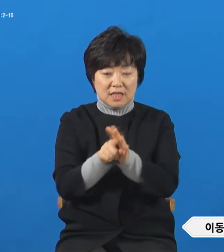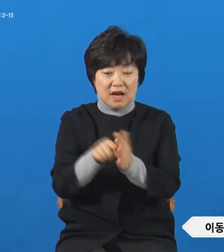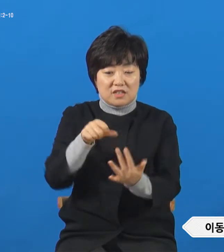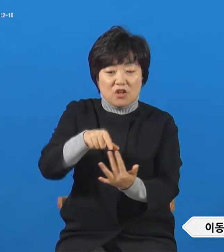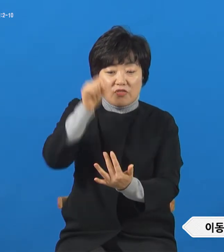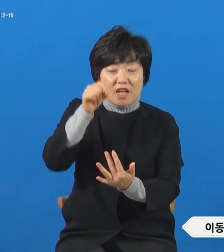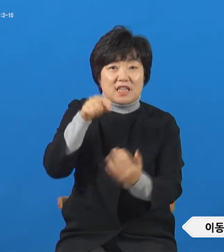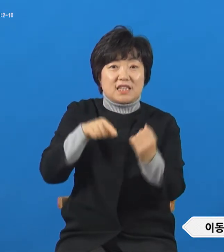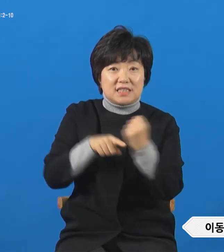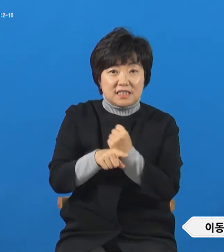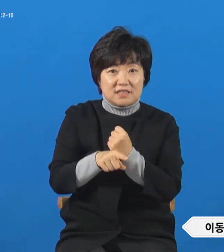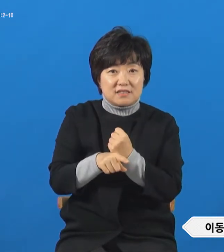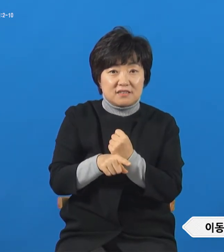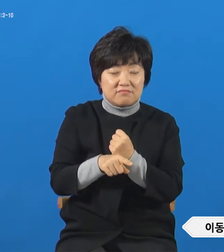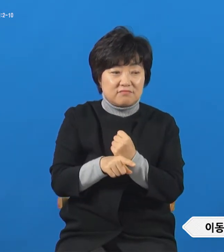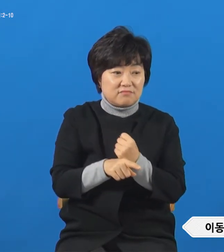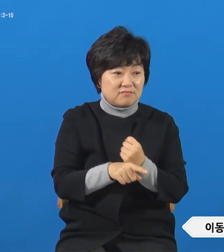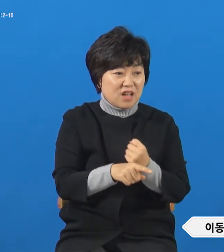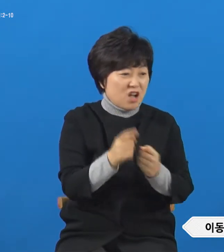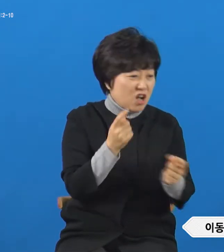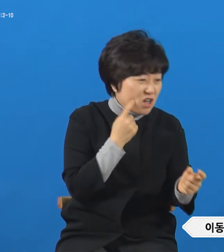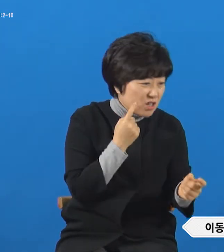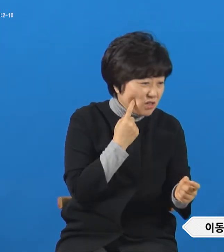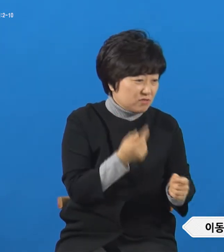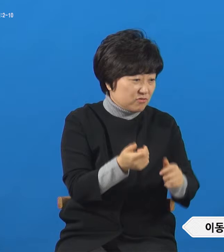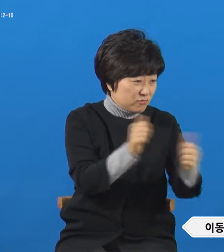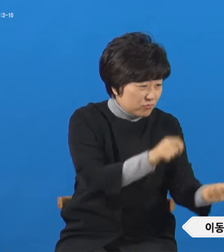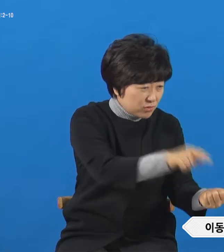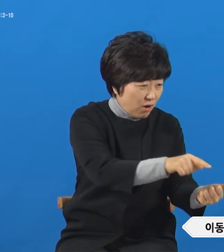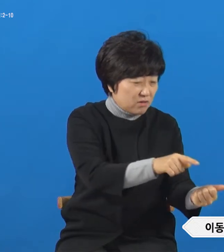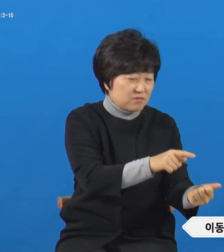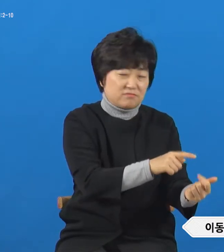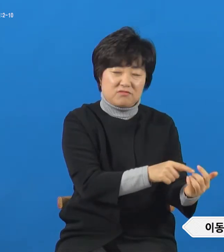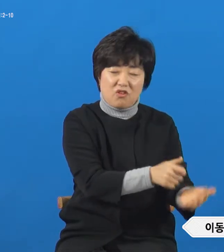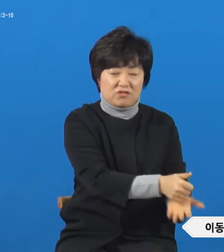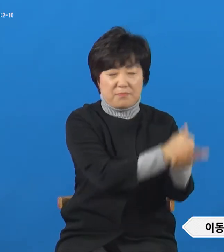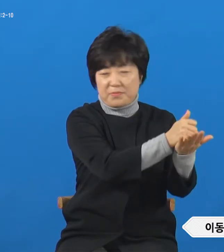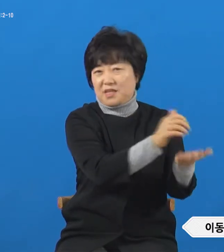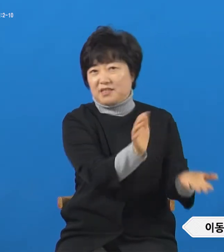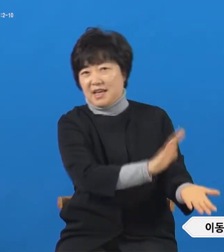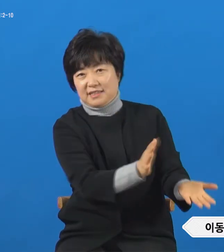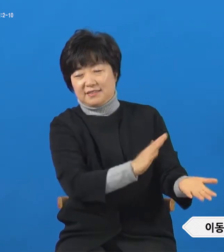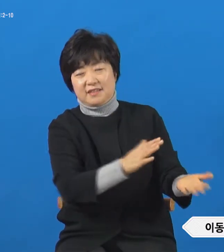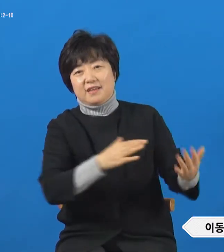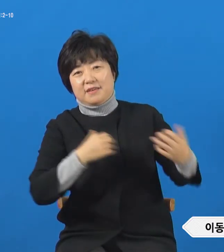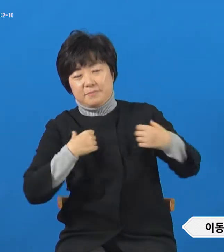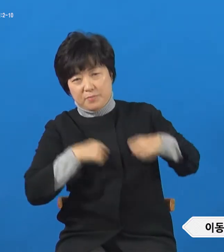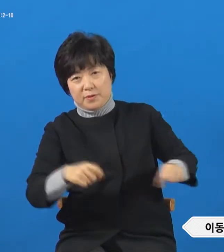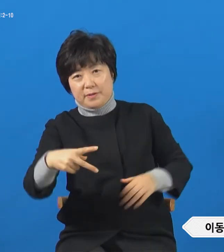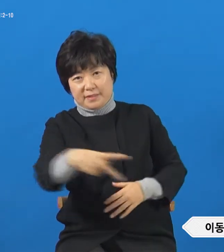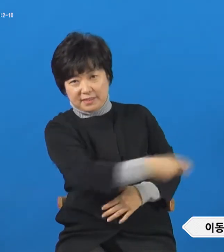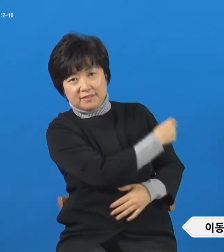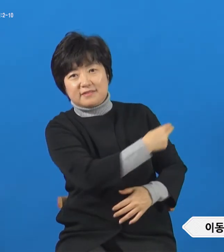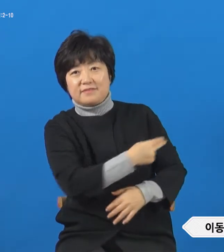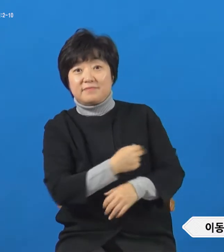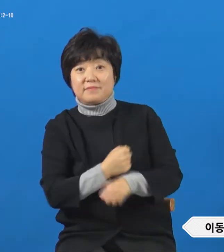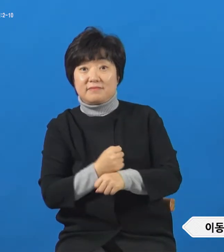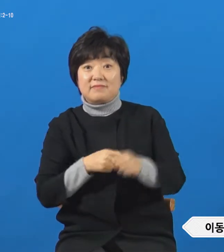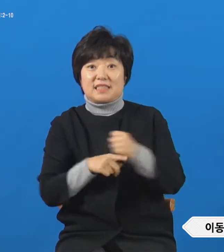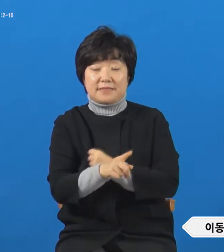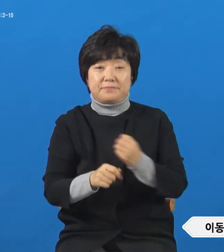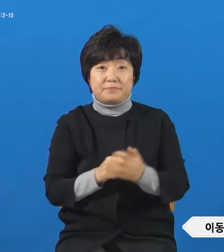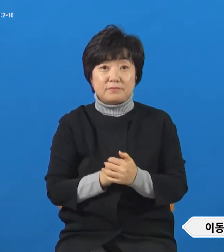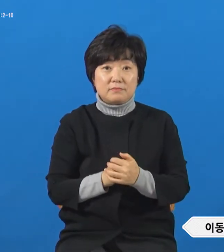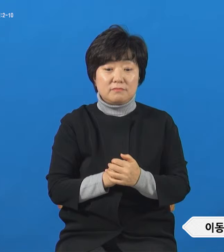더 이상 죽어있는 것, 거짓된 것을 섬기지 않게 된 것을 의미하는 것입니다.